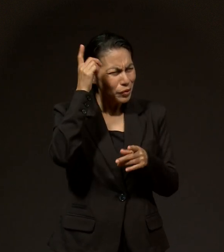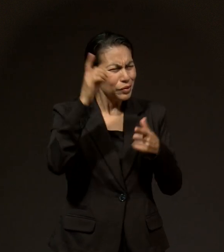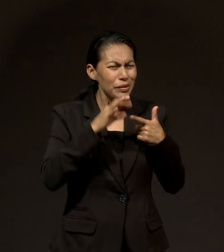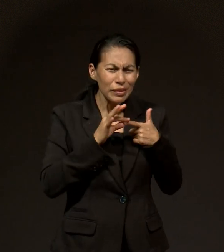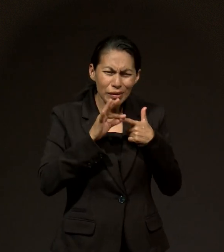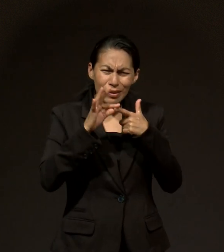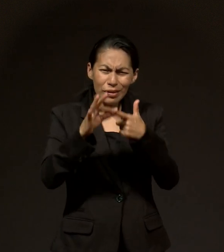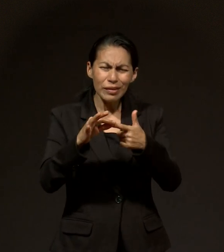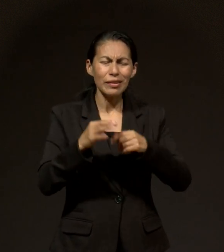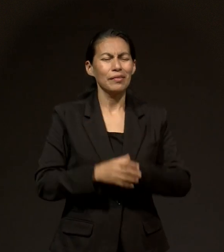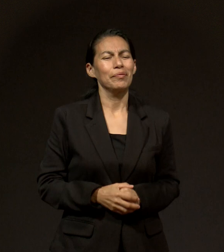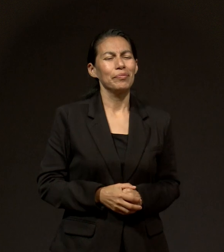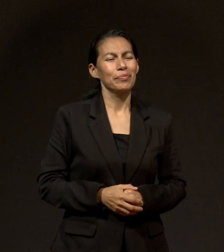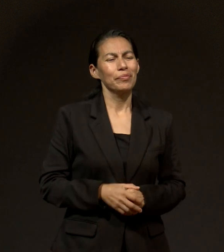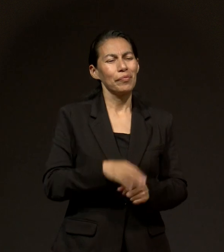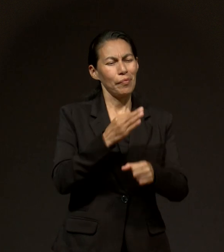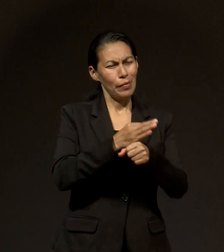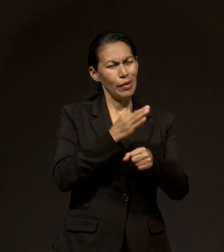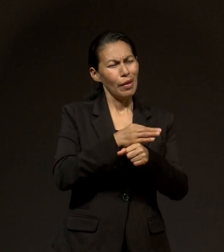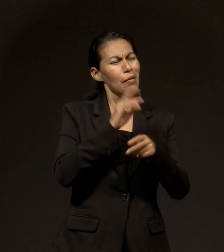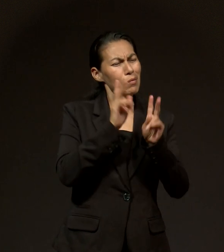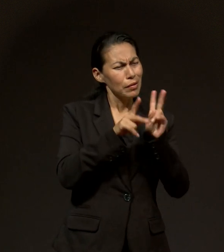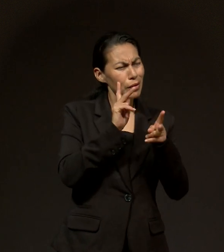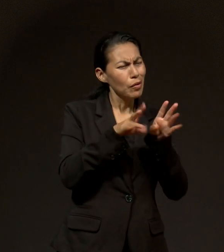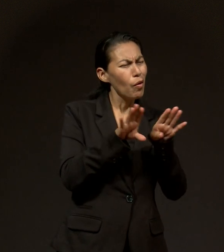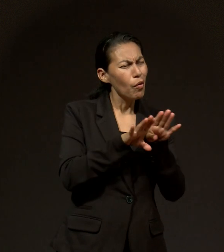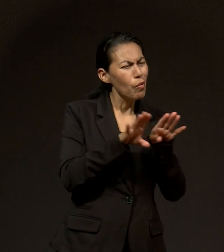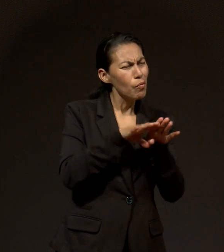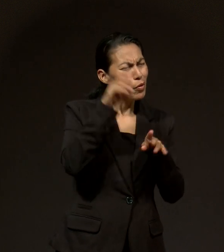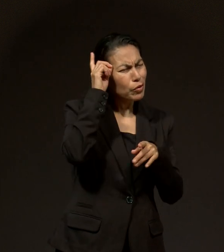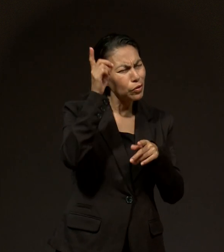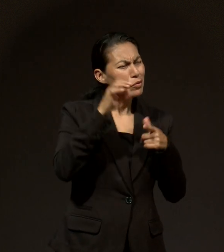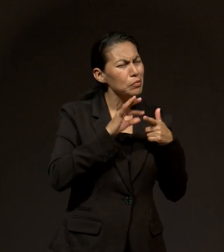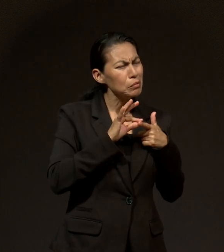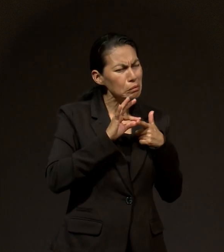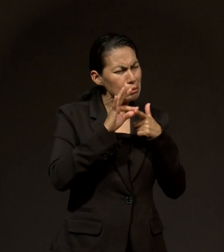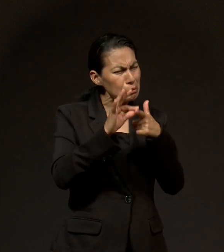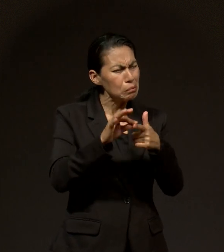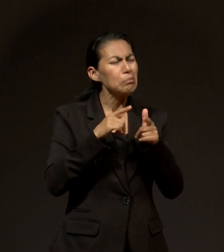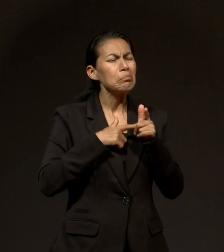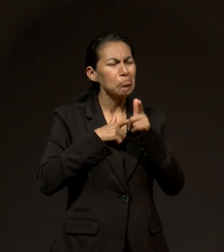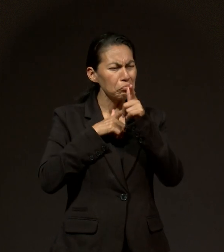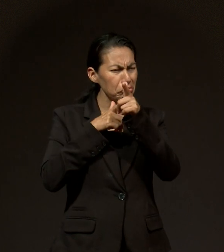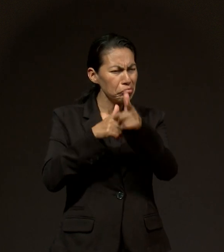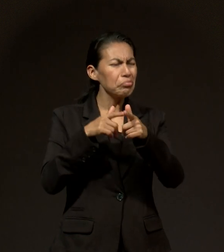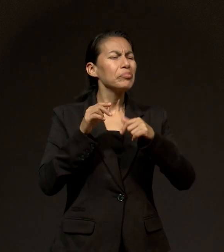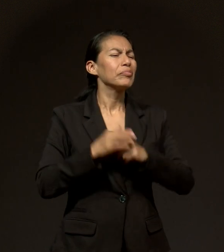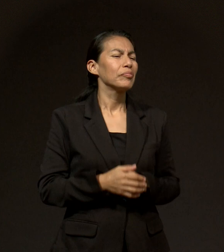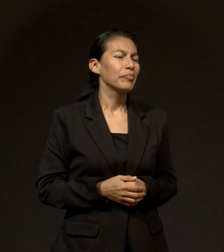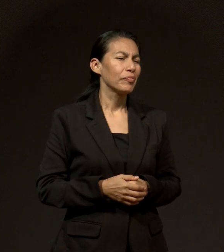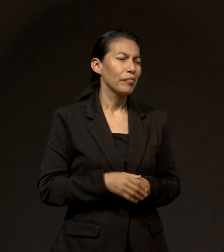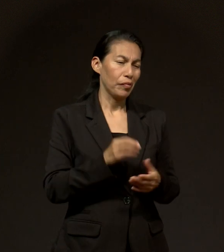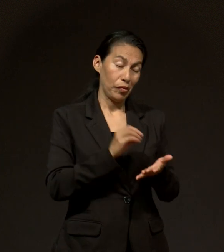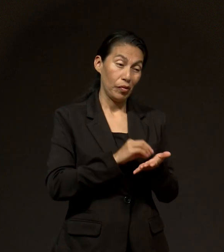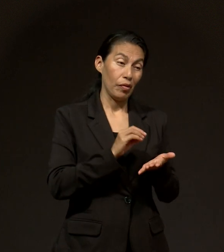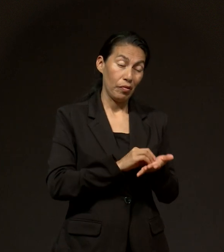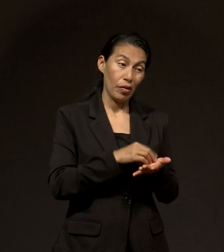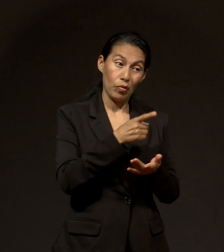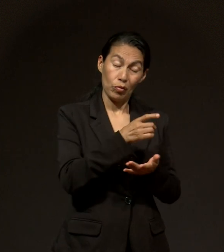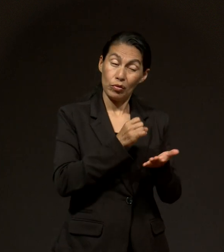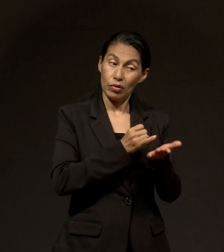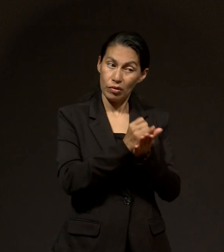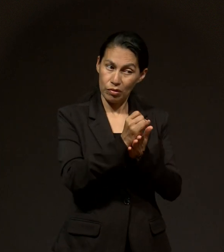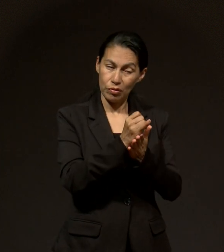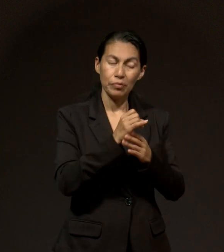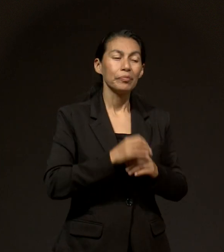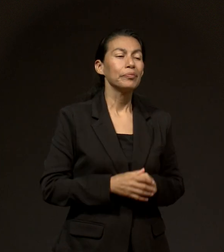nos vas a contar la manera en que Dios está dirigiéndote todavía en las grandes decisiones